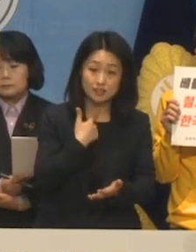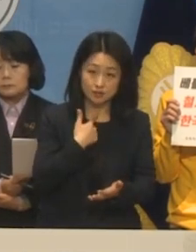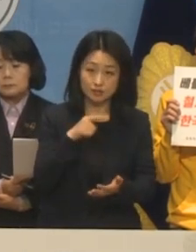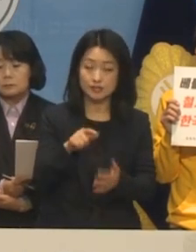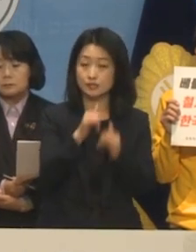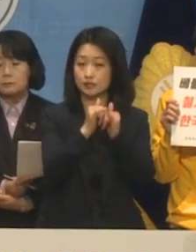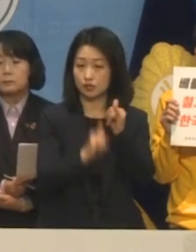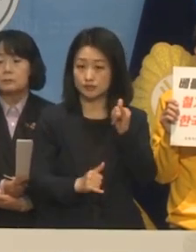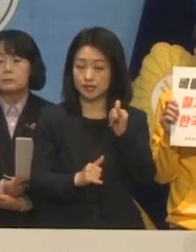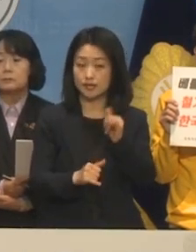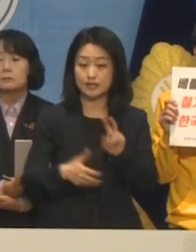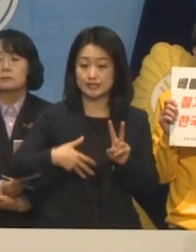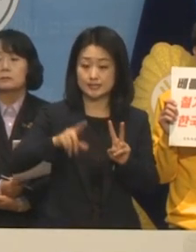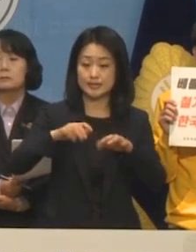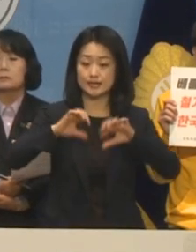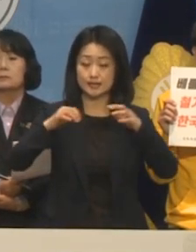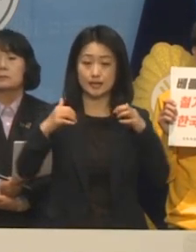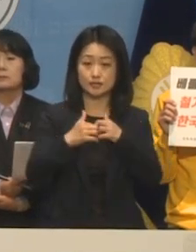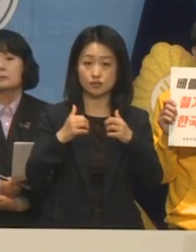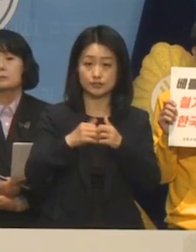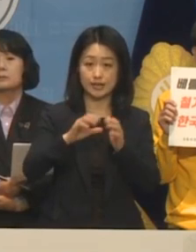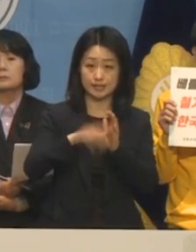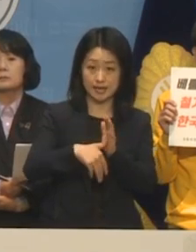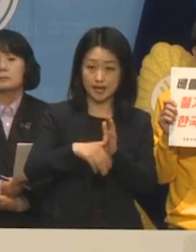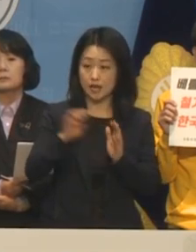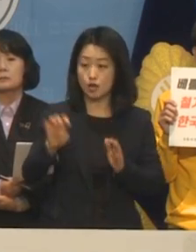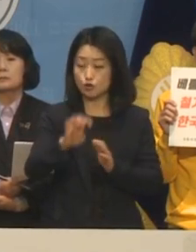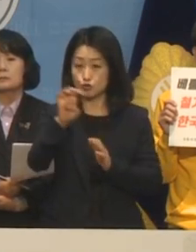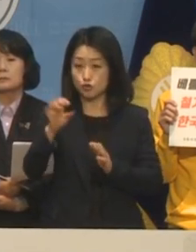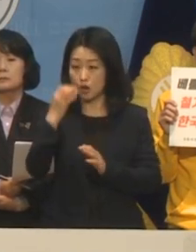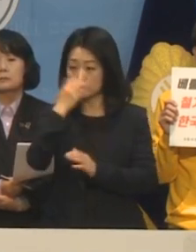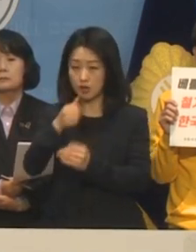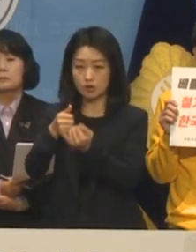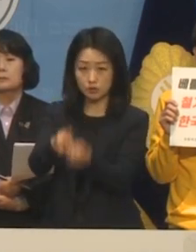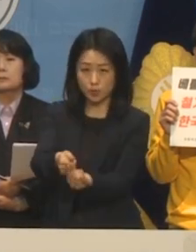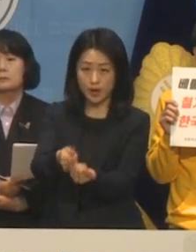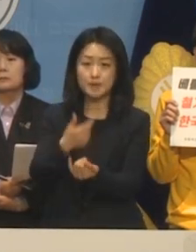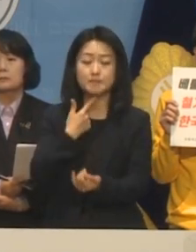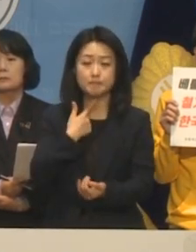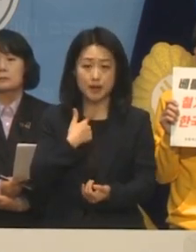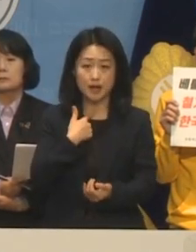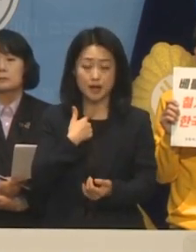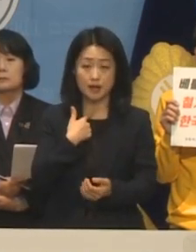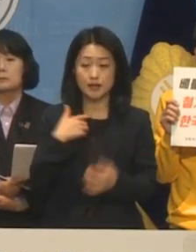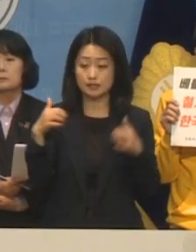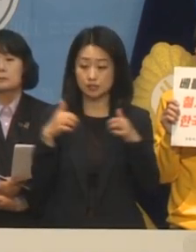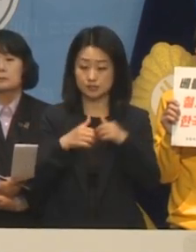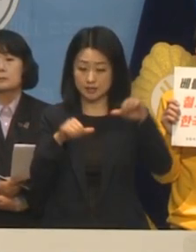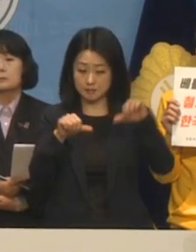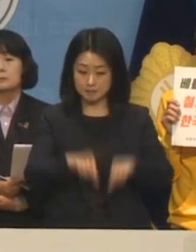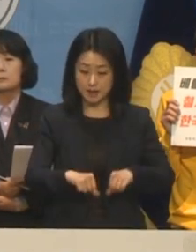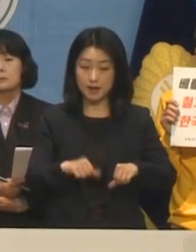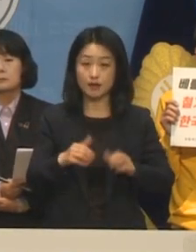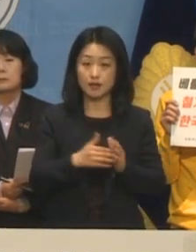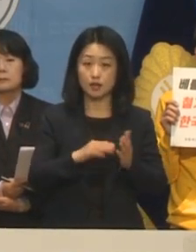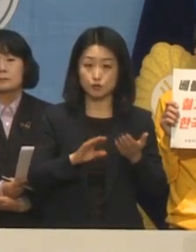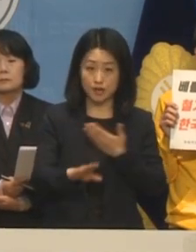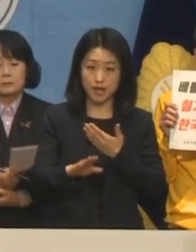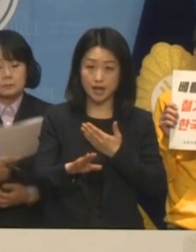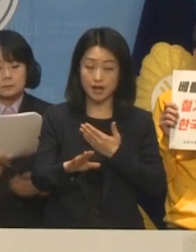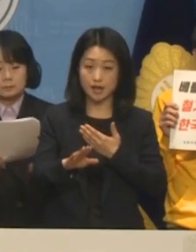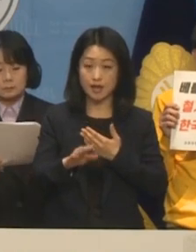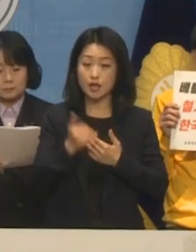역사나 2차 세계대전 당시 유럽 여성들의 성노예와 패전 후 연합군의 200만 명에